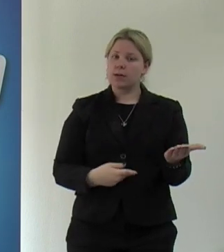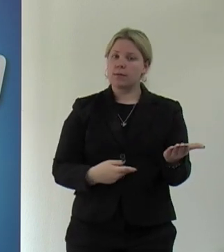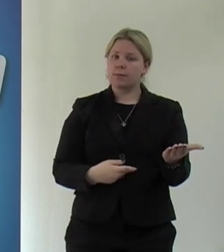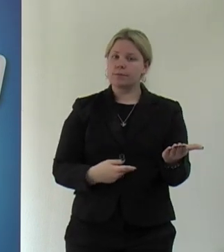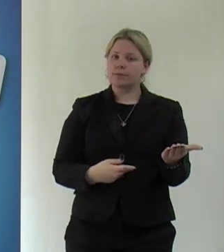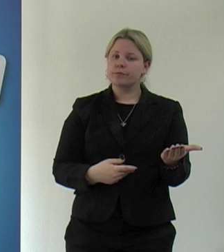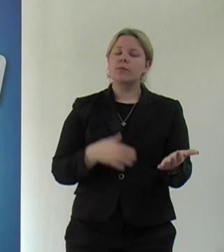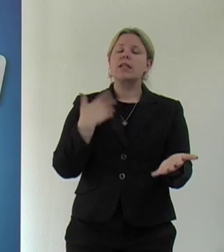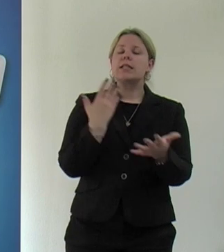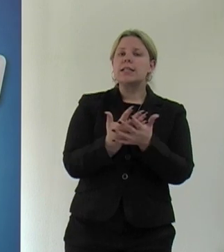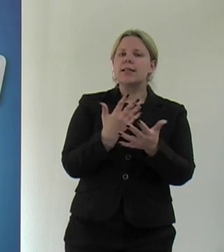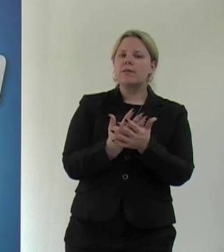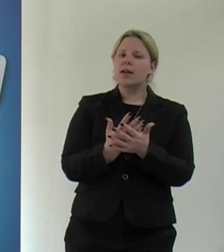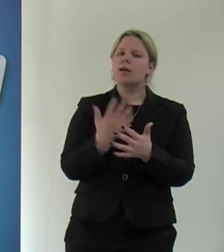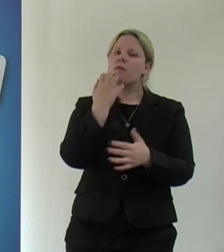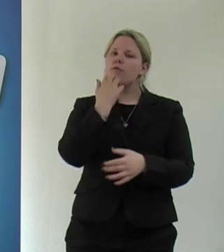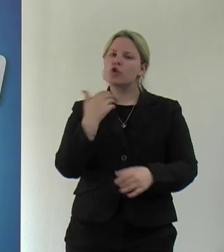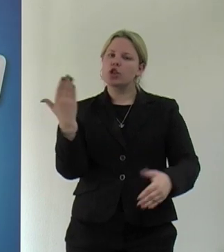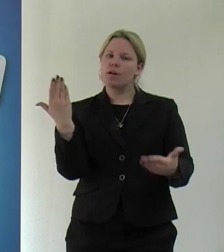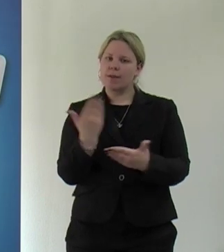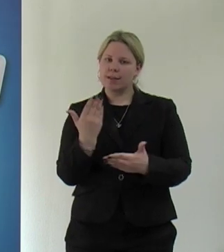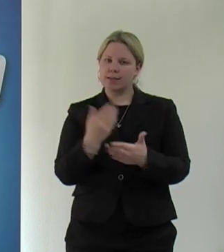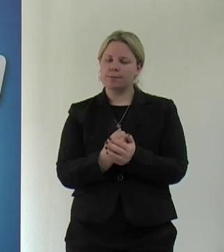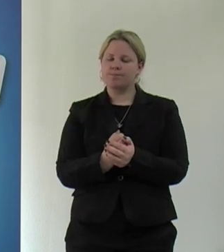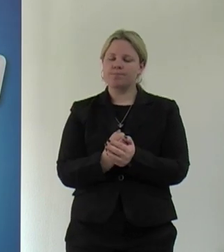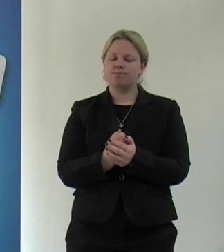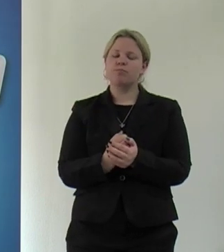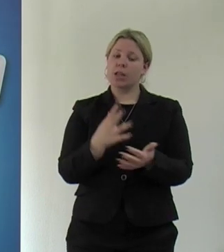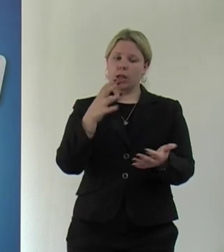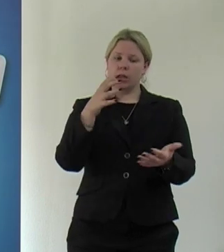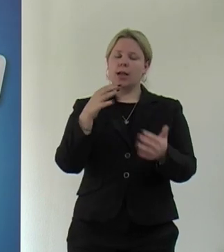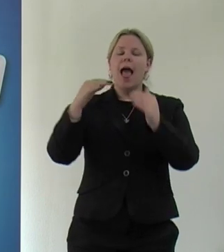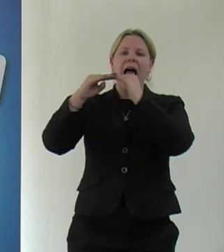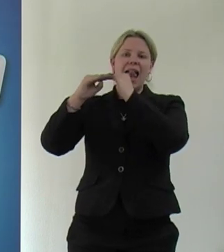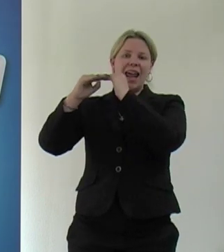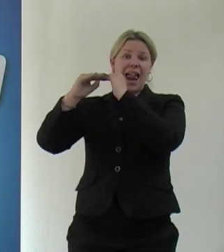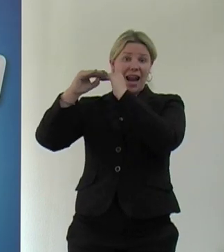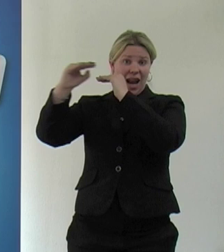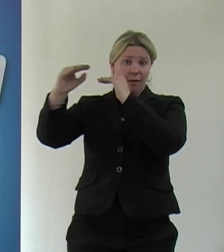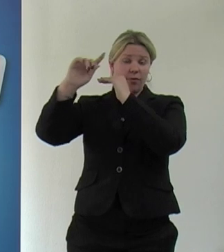Darum wollen wir, dass die Städte wieder mehr Geld vom Land bekommen.